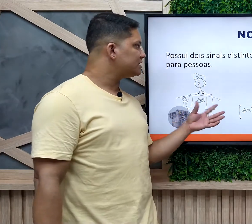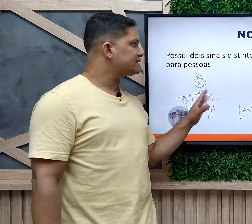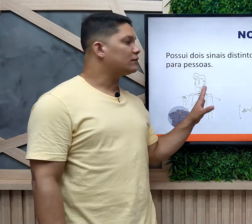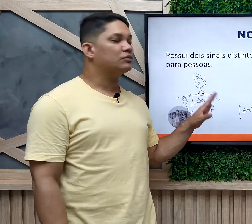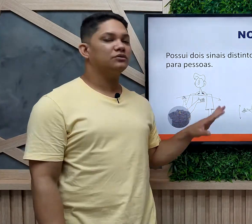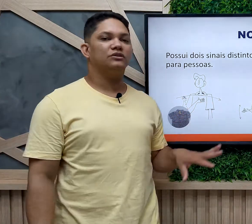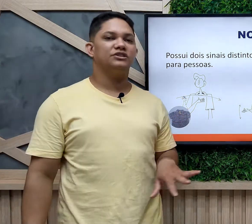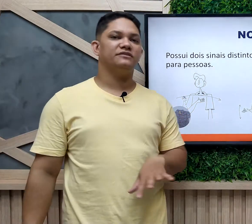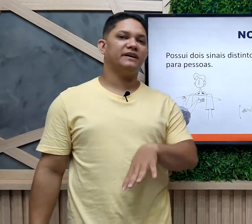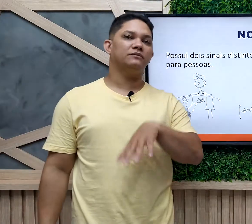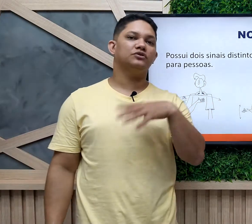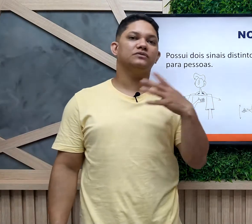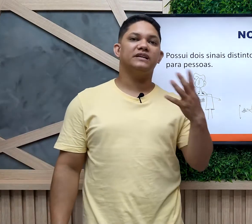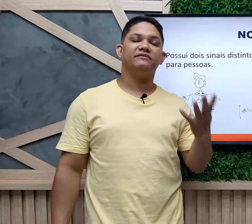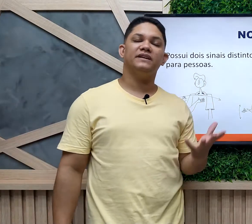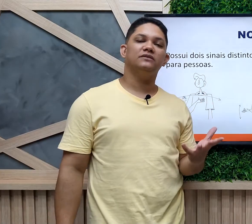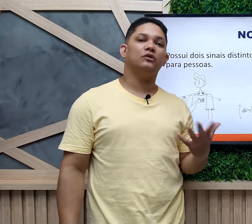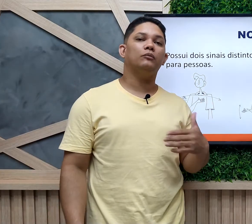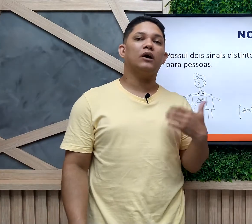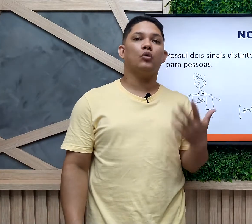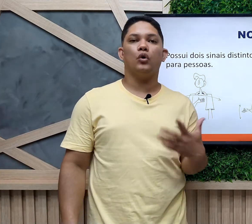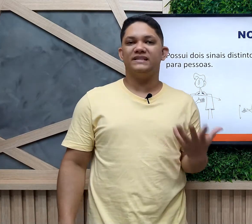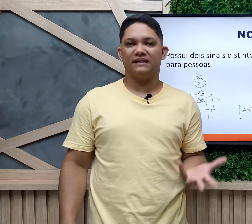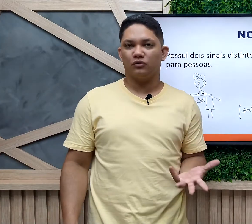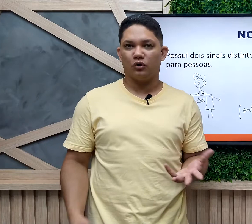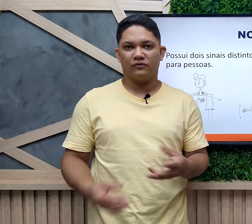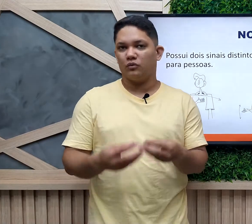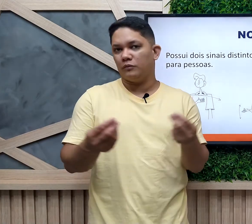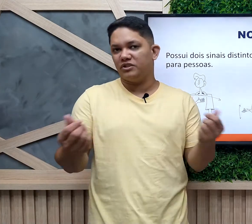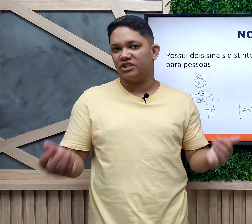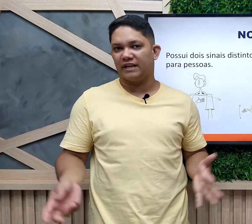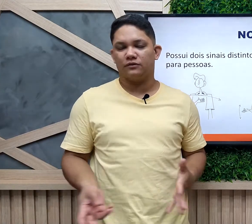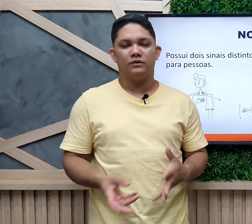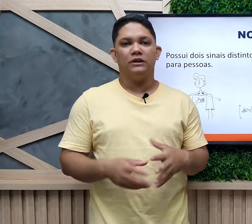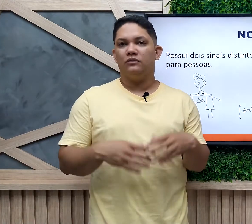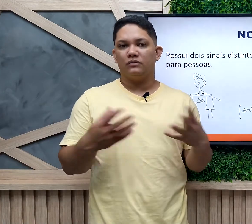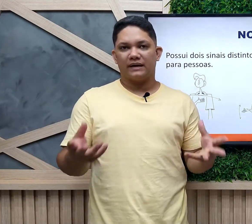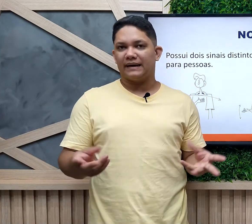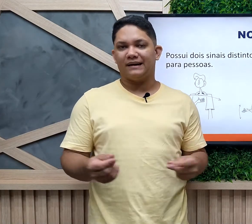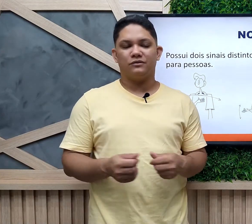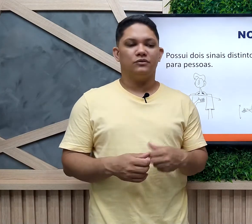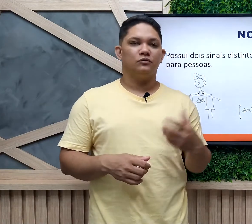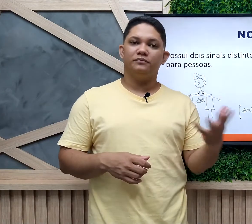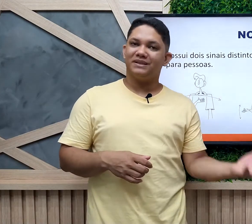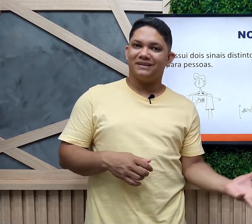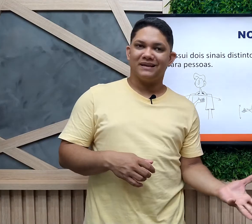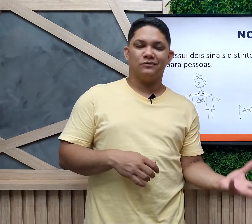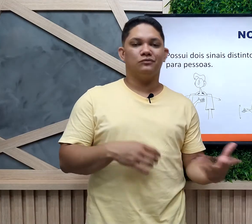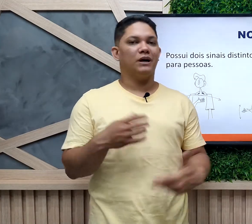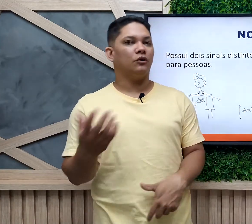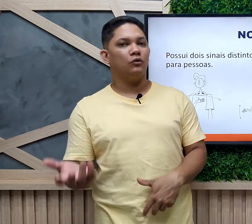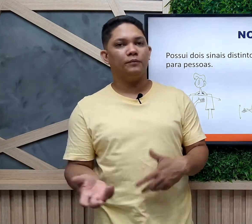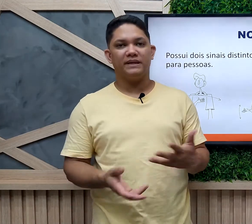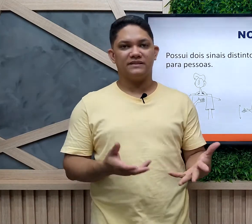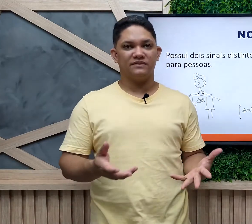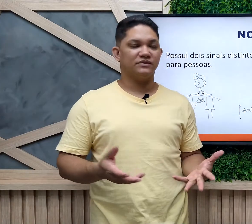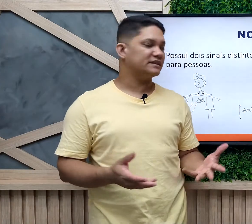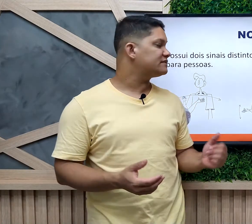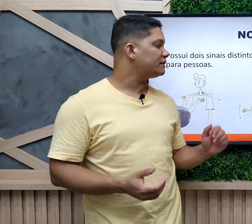utilizar quando nós estivermos nos referindo a uma coisa nova, um objeto, um carro, um brinquedo, uma roupa e assim